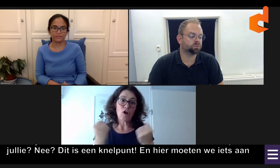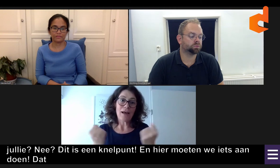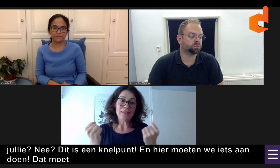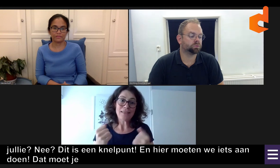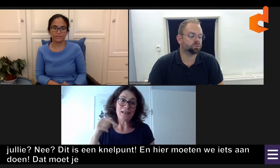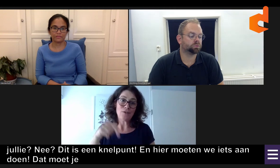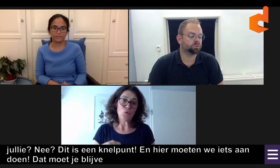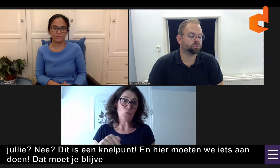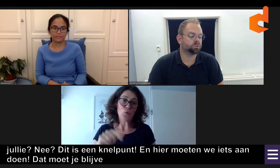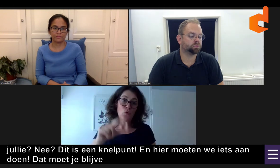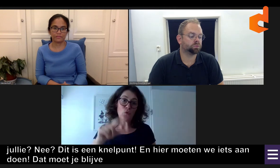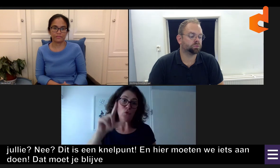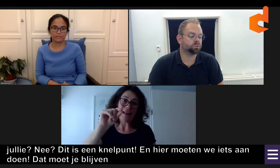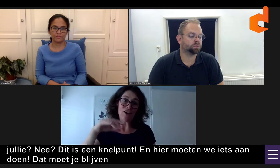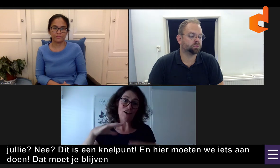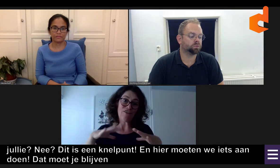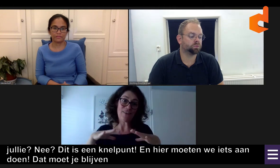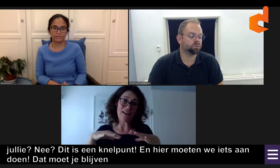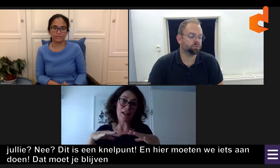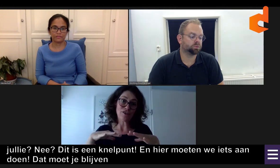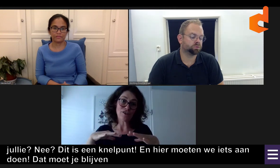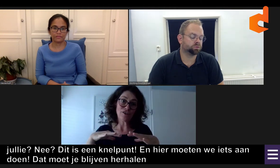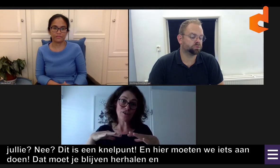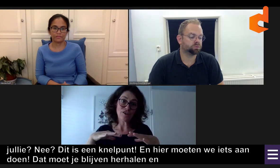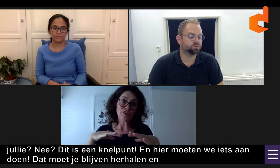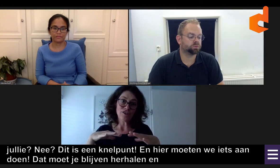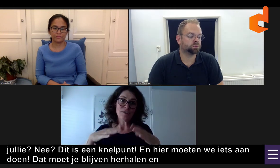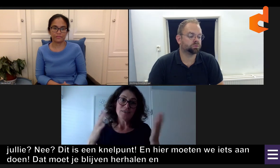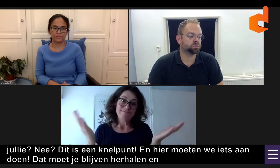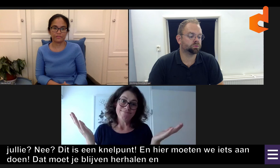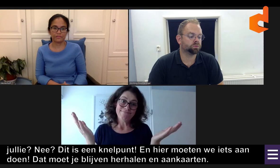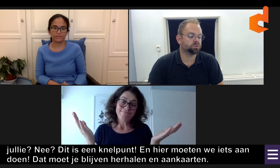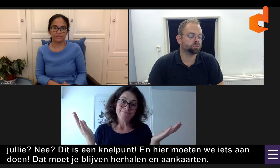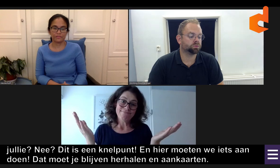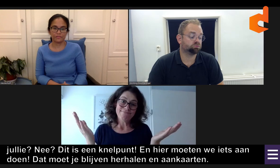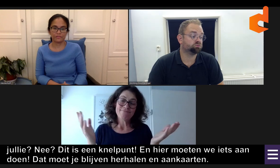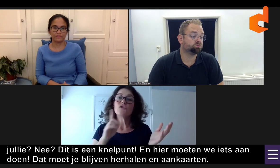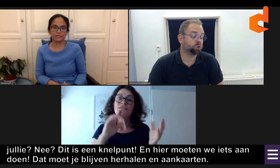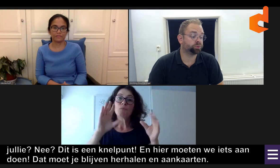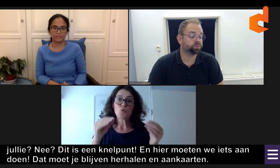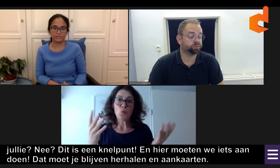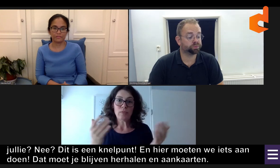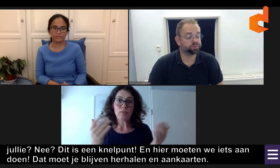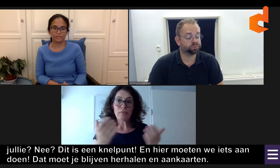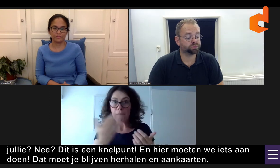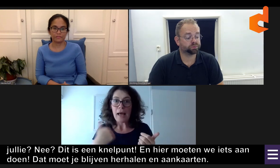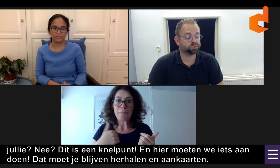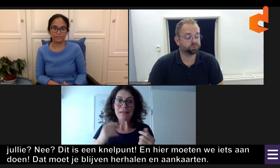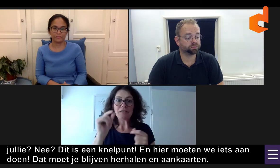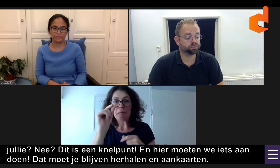blijven aankaarten. Maar ja, de belangenorganisaties in het algemeen heeft er natuurlijk vrij weinig vrijwilligers. Dus ja, wie